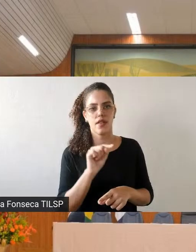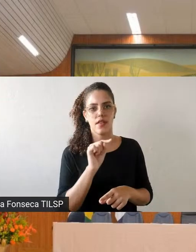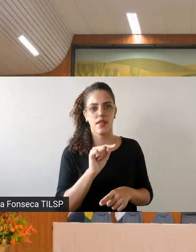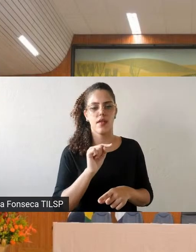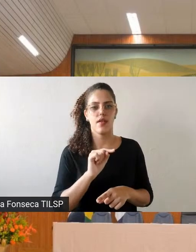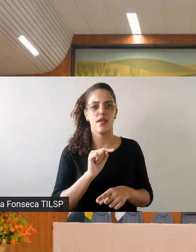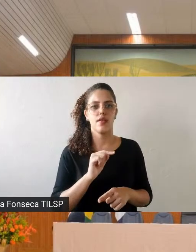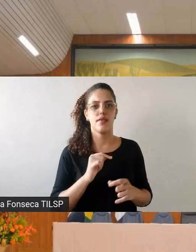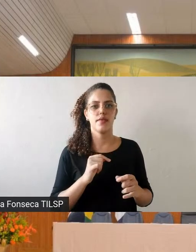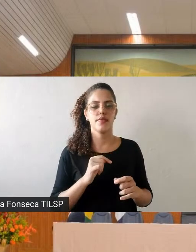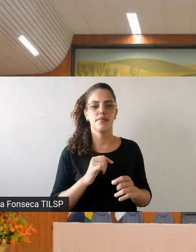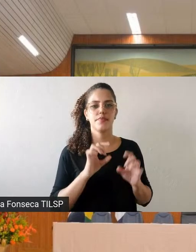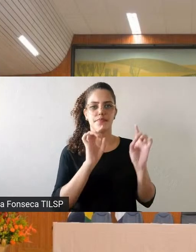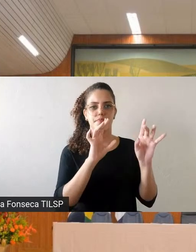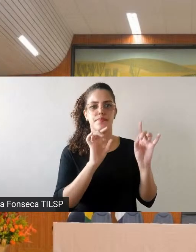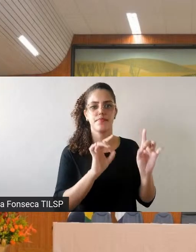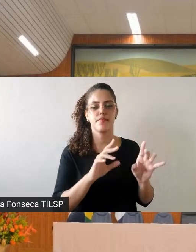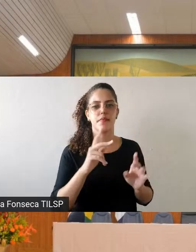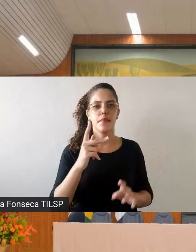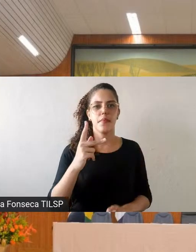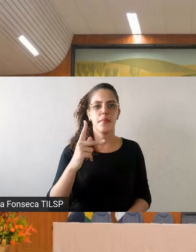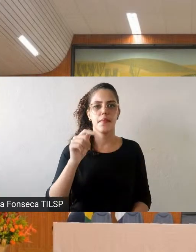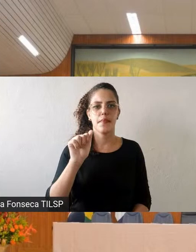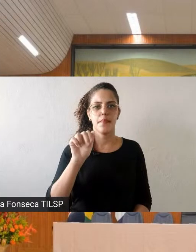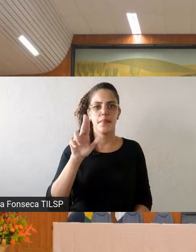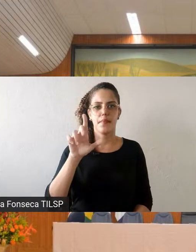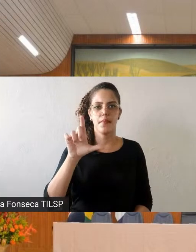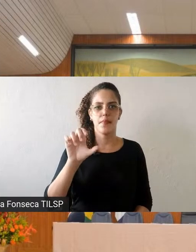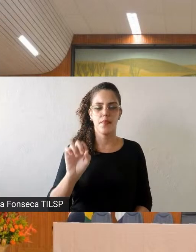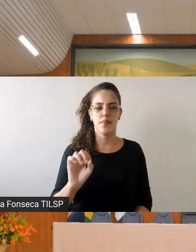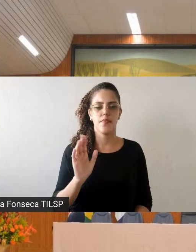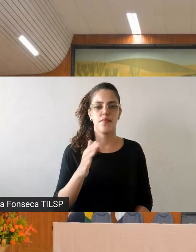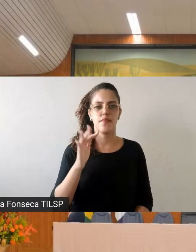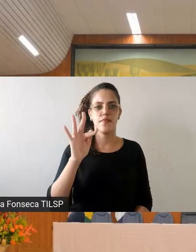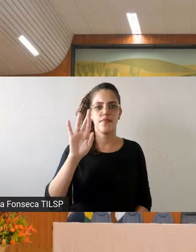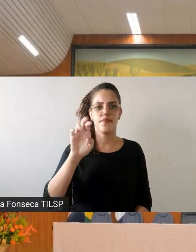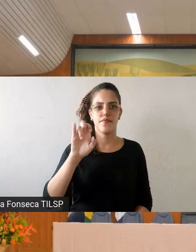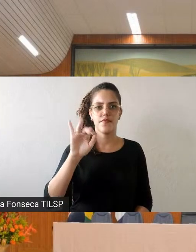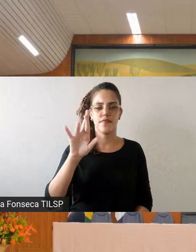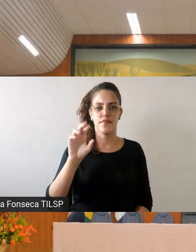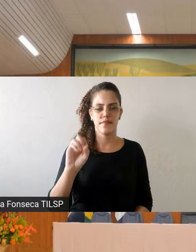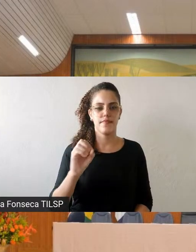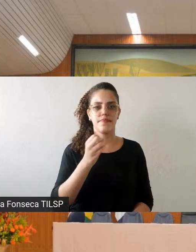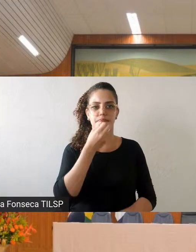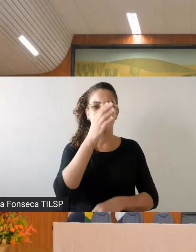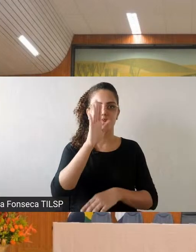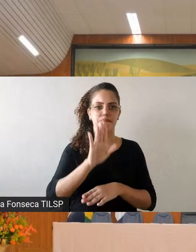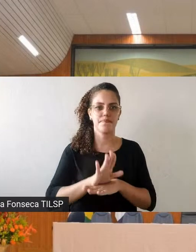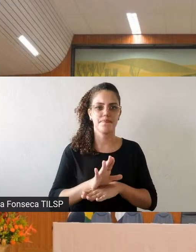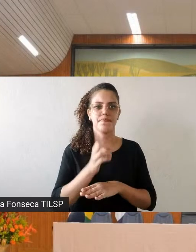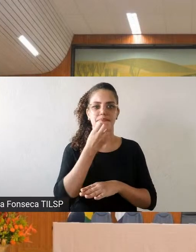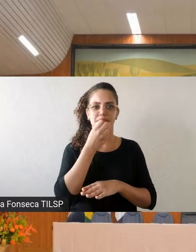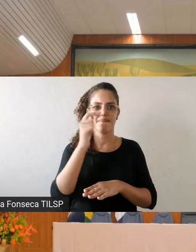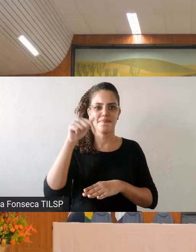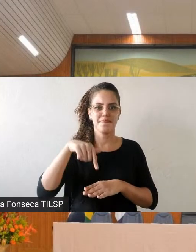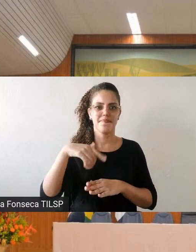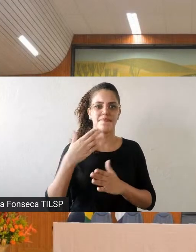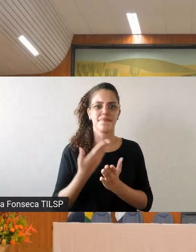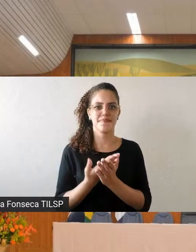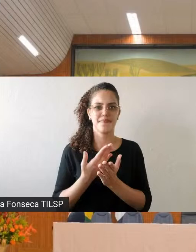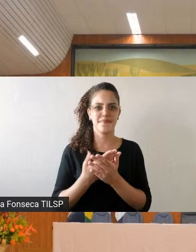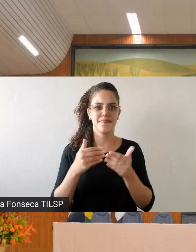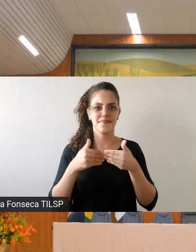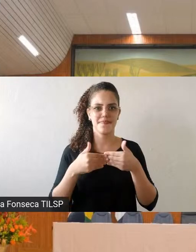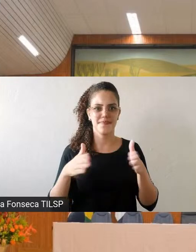educador, professor Paulo Freire. Então, uma boa tarde, uma boa aula inaugural, e aí estamos na Pró-Reitoria